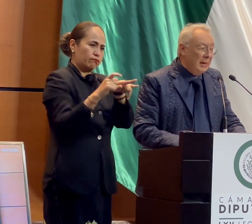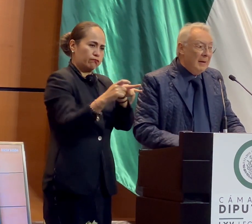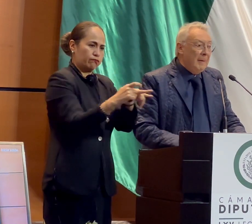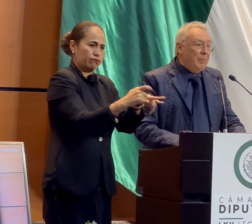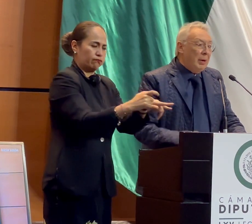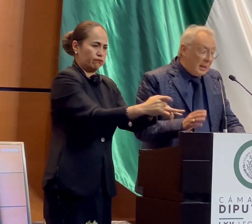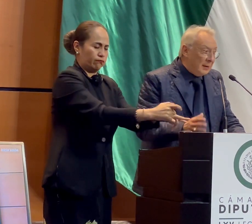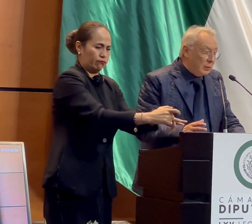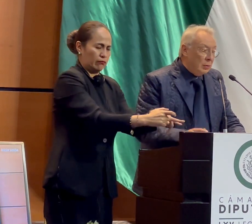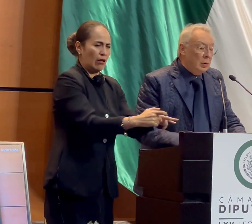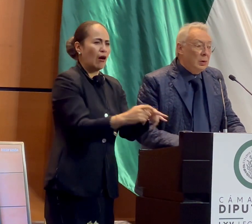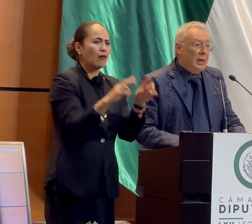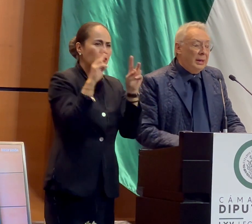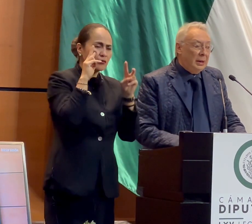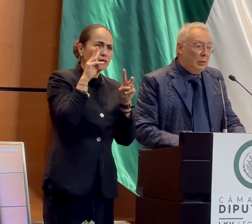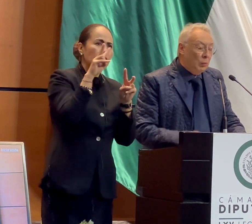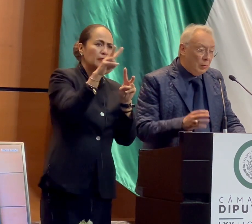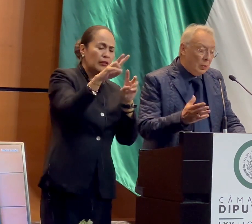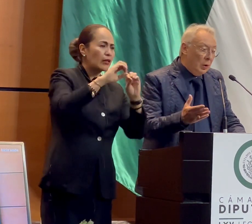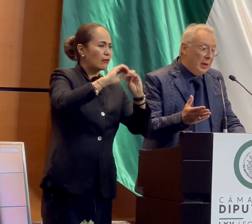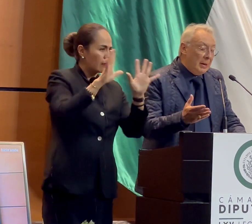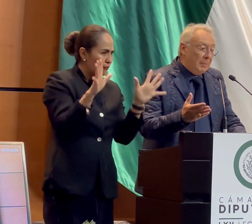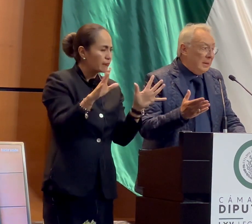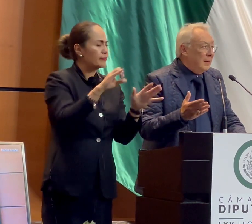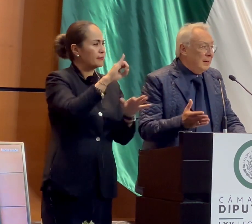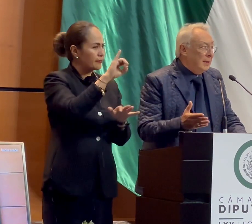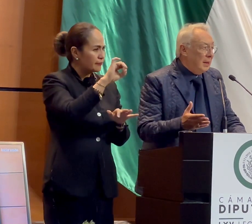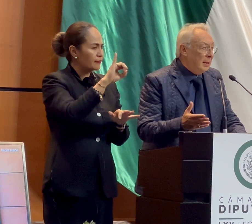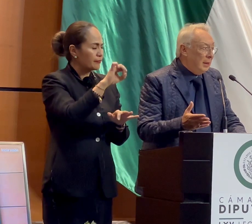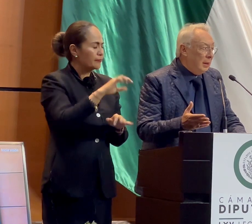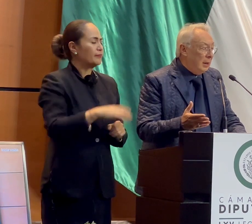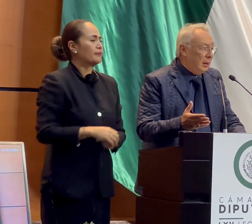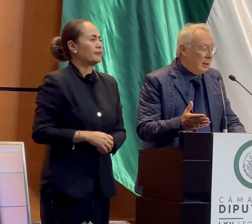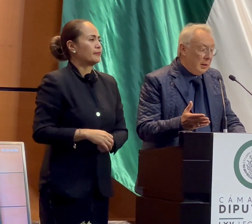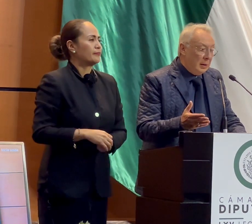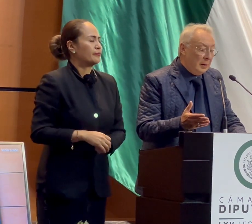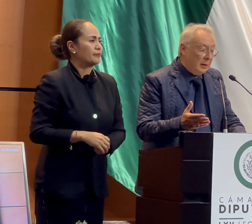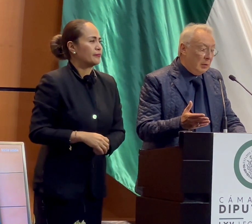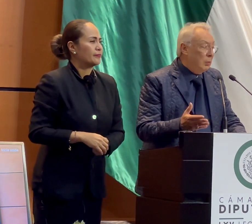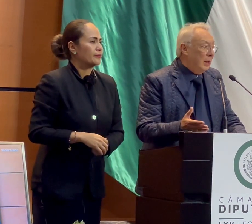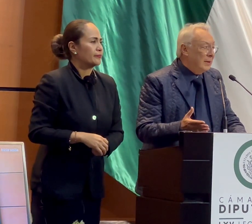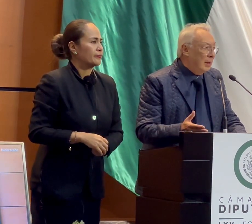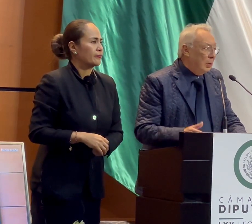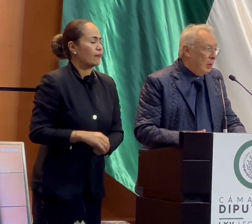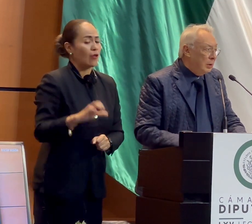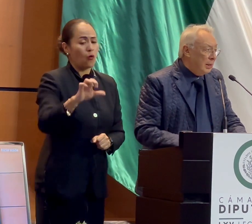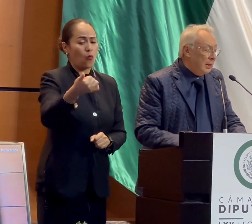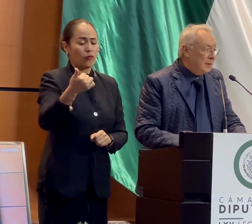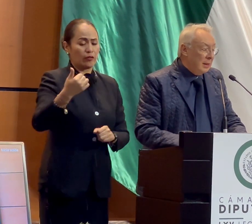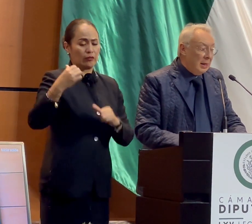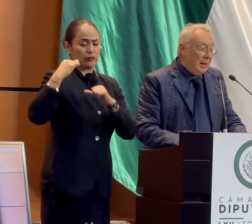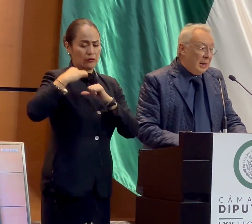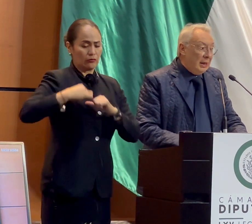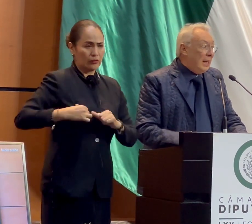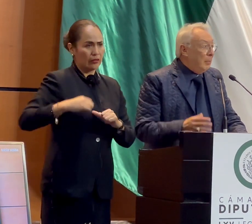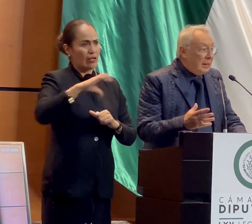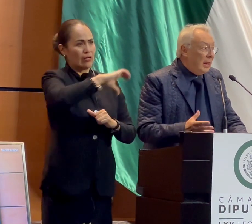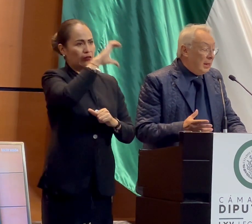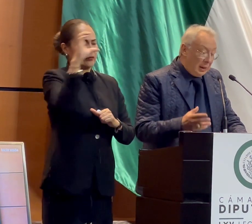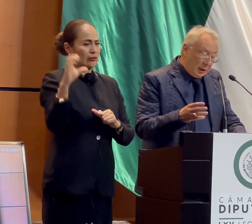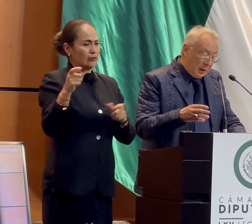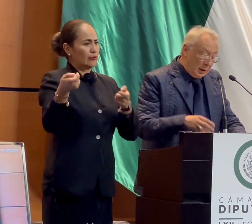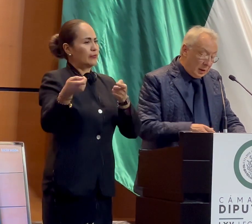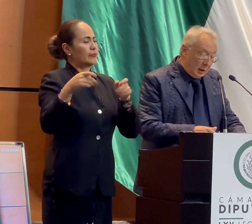cuenta. Para esto hubo presencia de autoridades aeronáuticas y